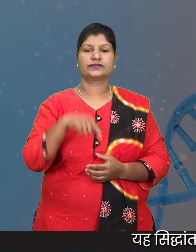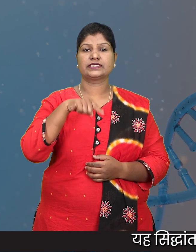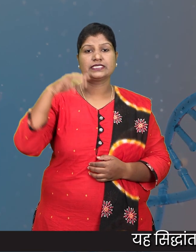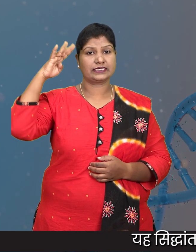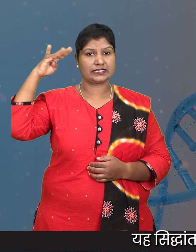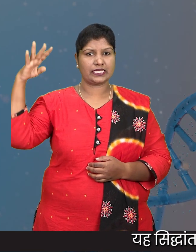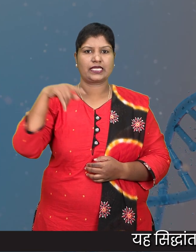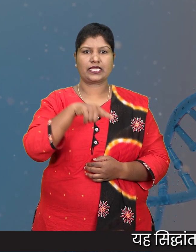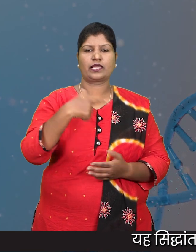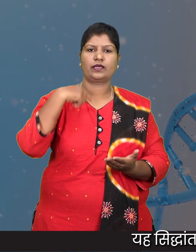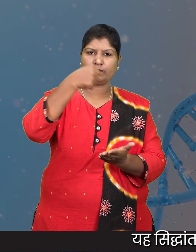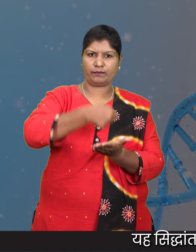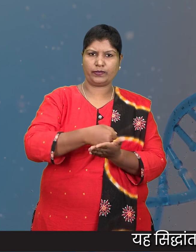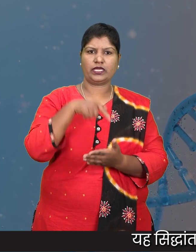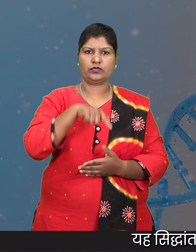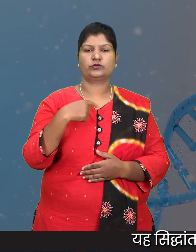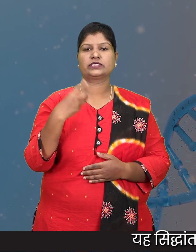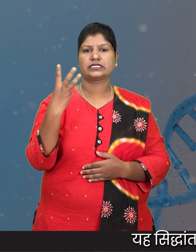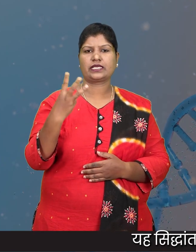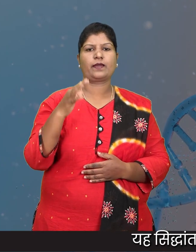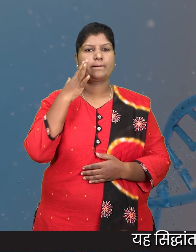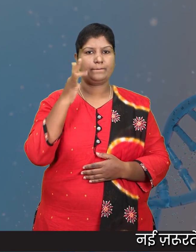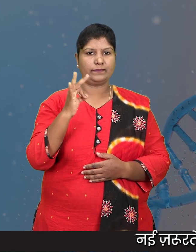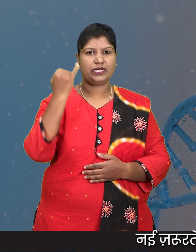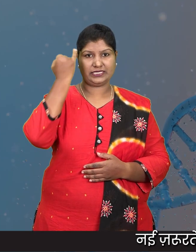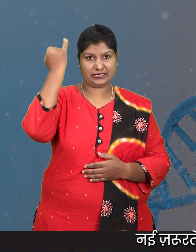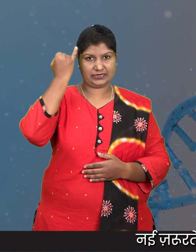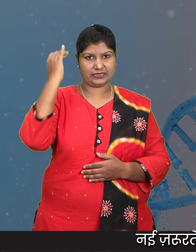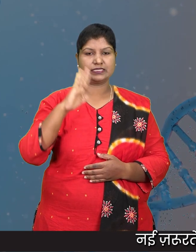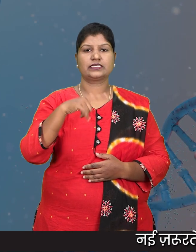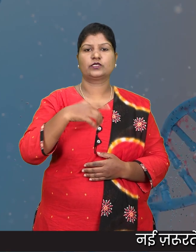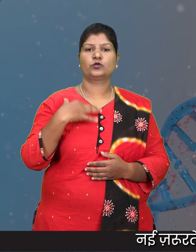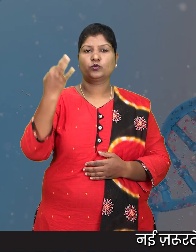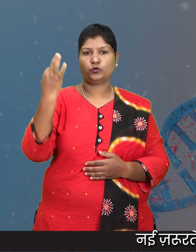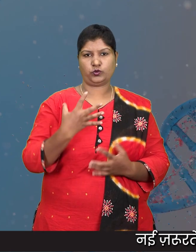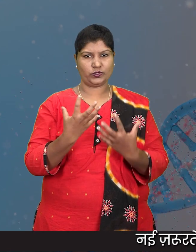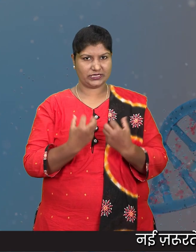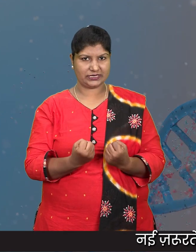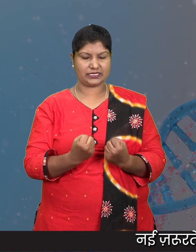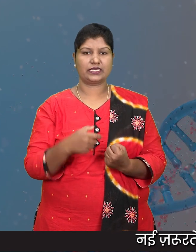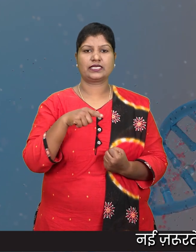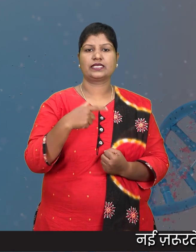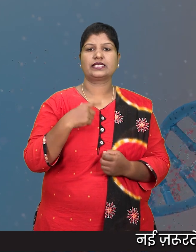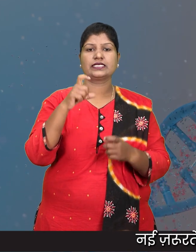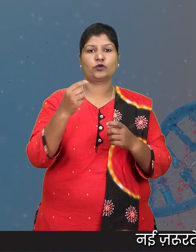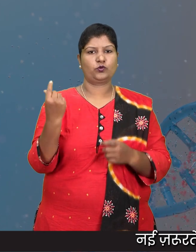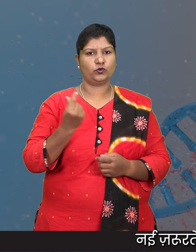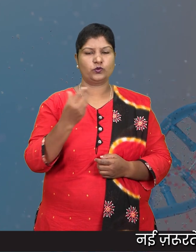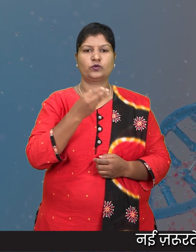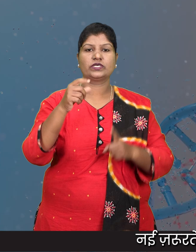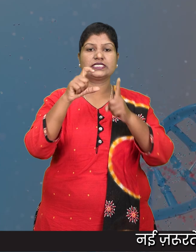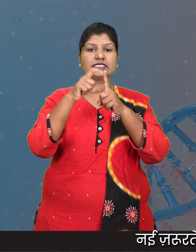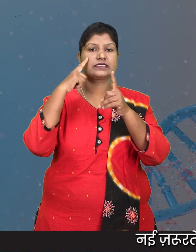यह सिद्धांत 3 मुख्य विचारों पर आधारित है: नई जरूरतें, अंगों का उपयोग और